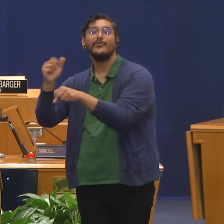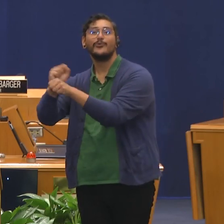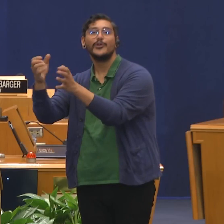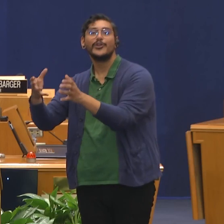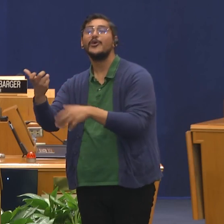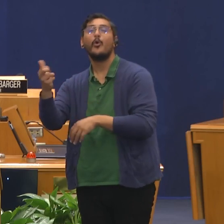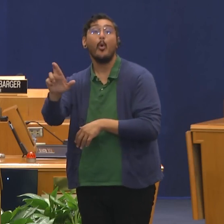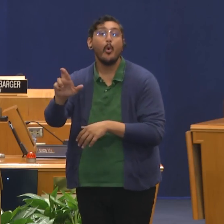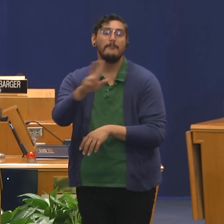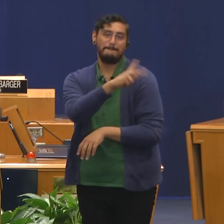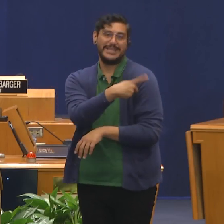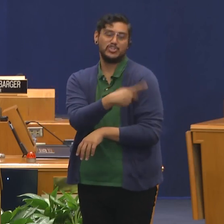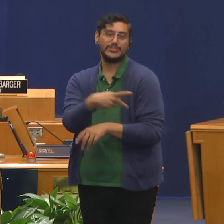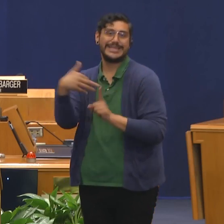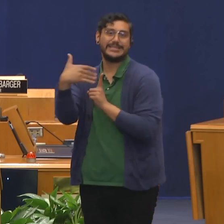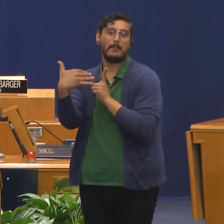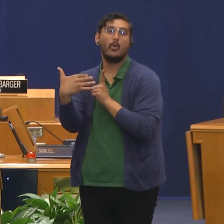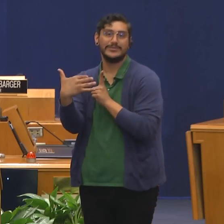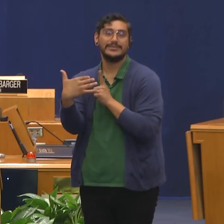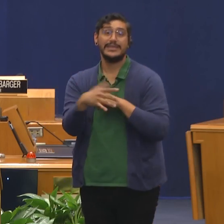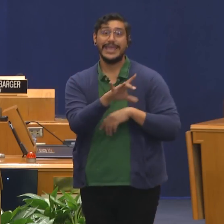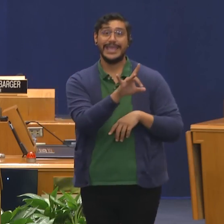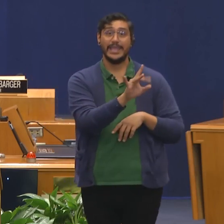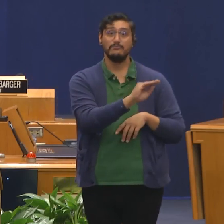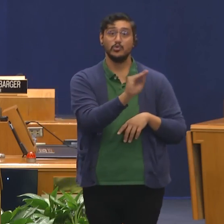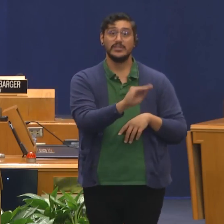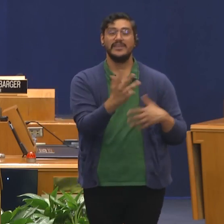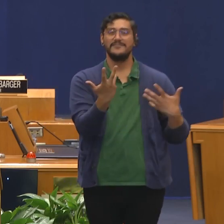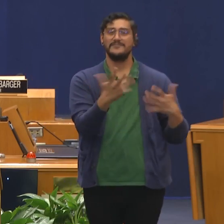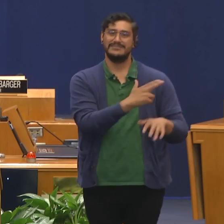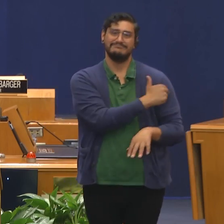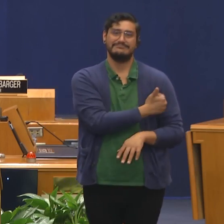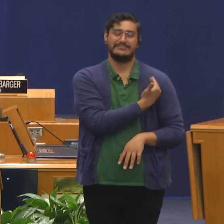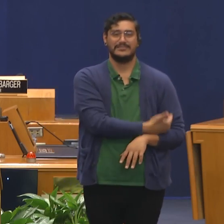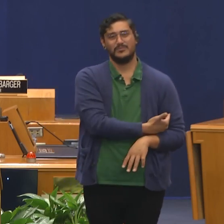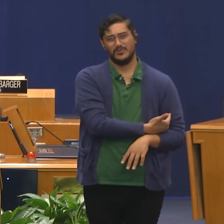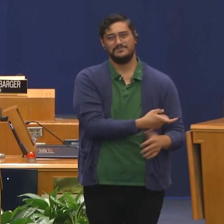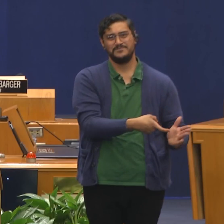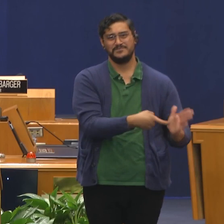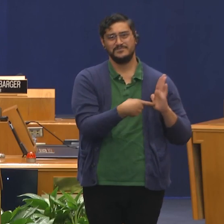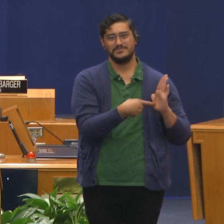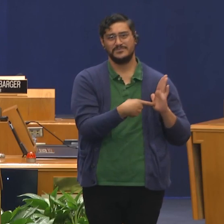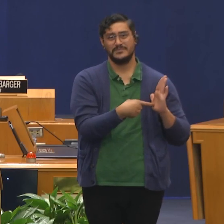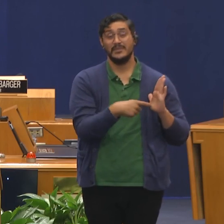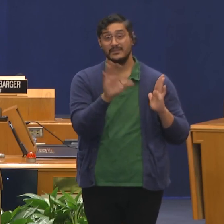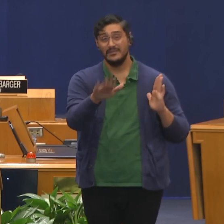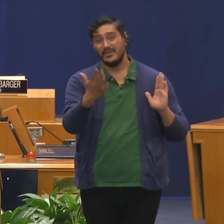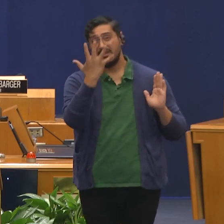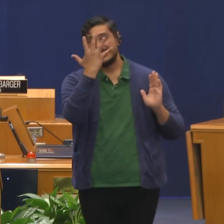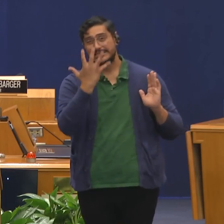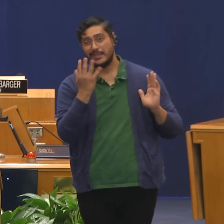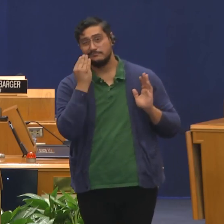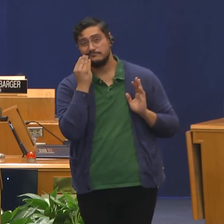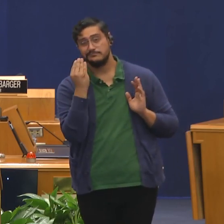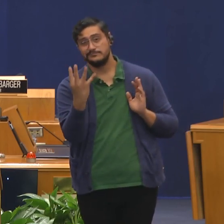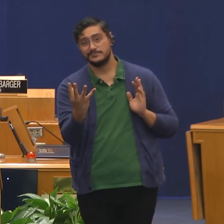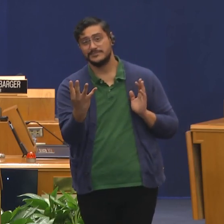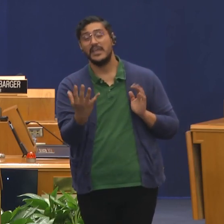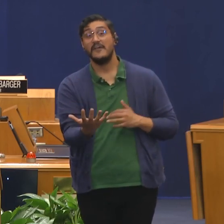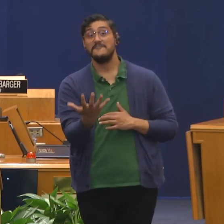o un paciente. 8% han sido hospitalizados. Estamos tristes de reportar la muerte de